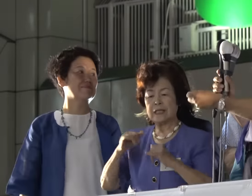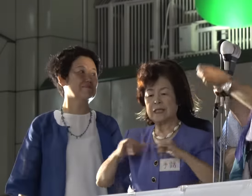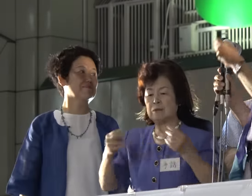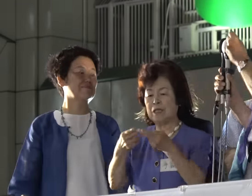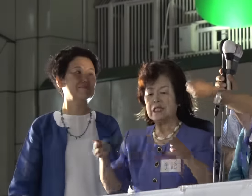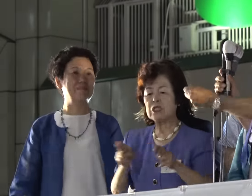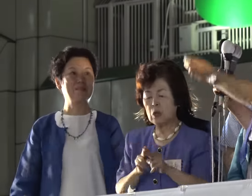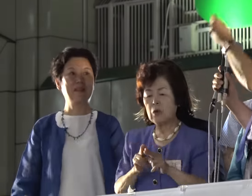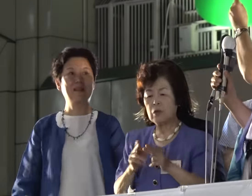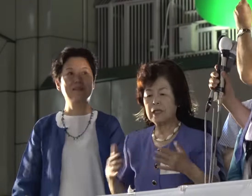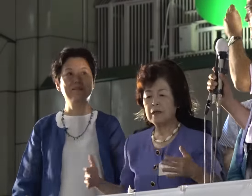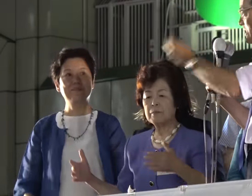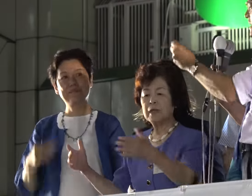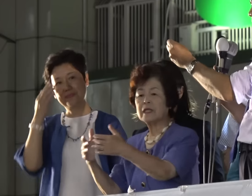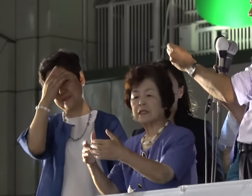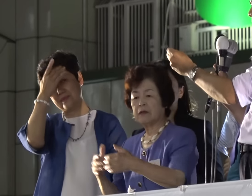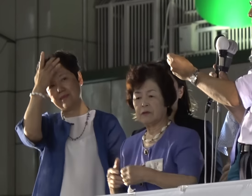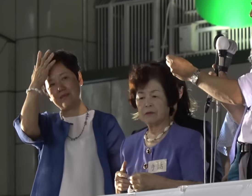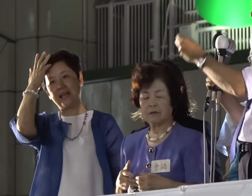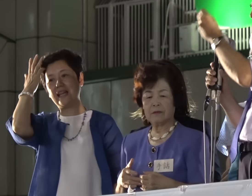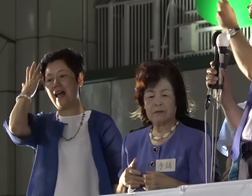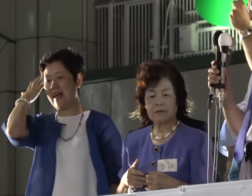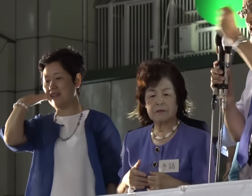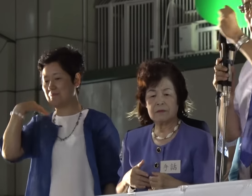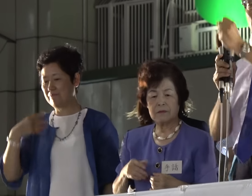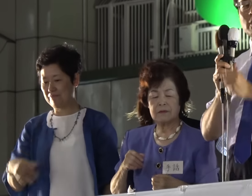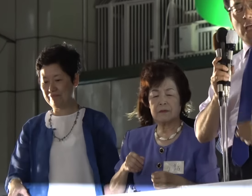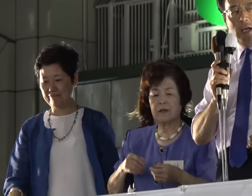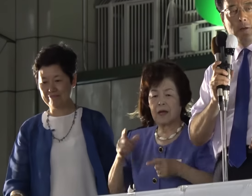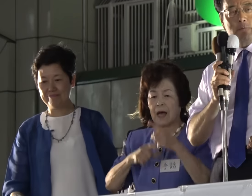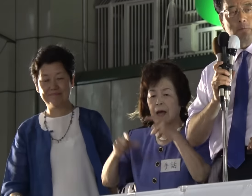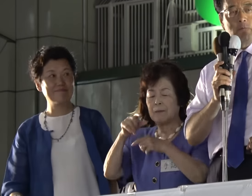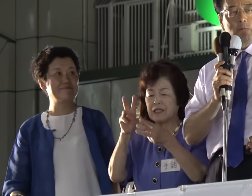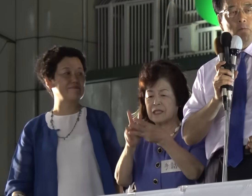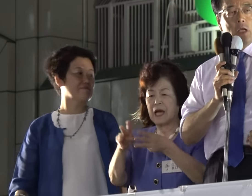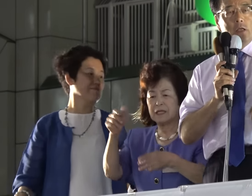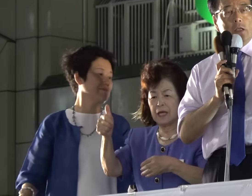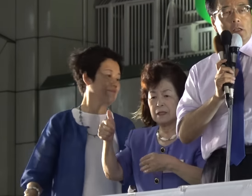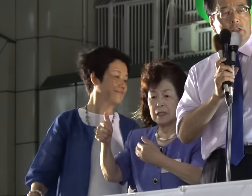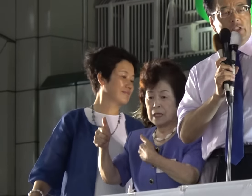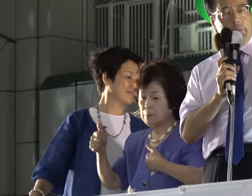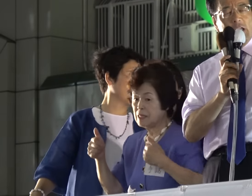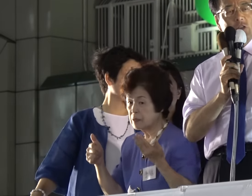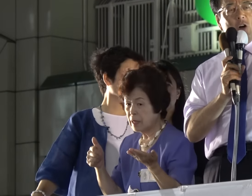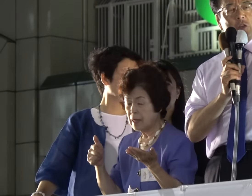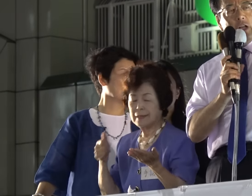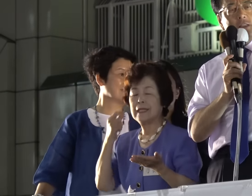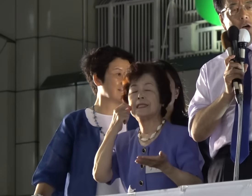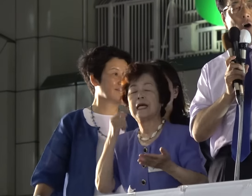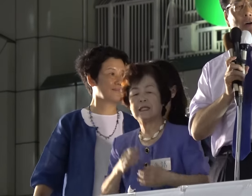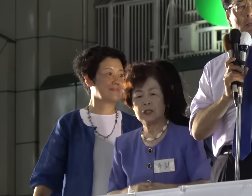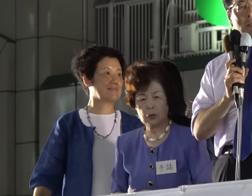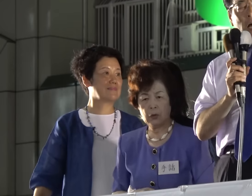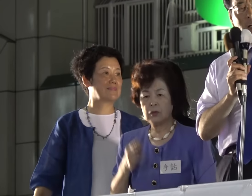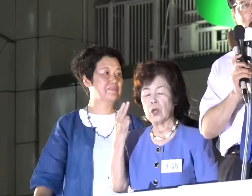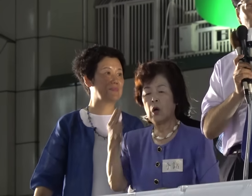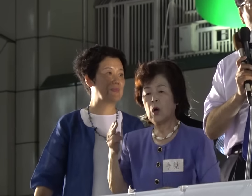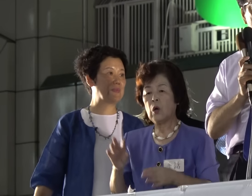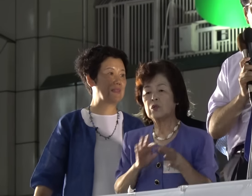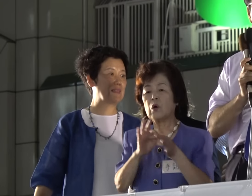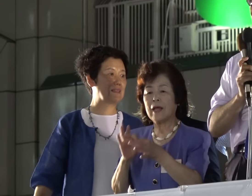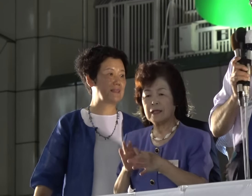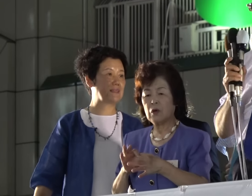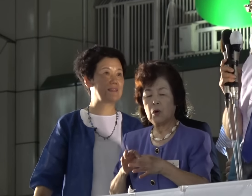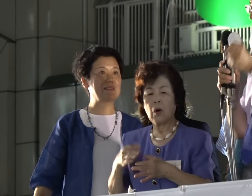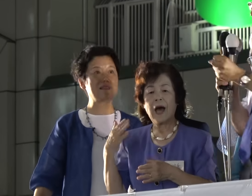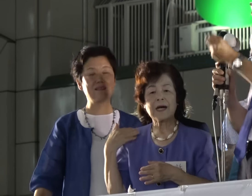の増田さんでできますか。できませんよね。自民党都連の幹部だった